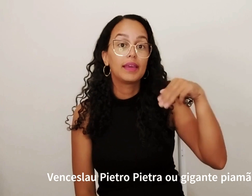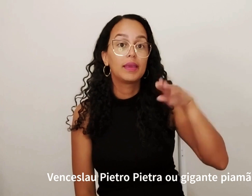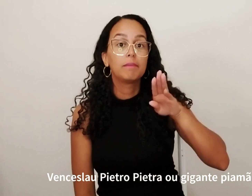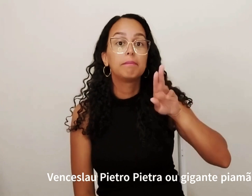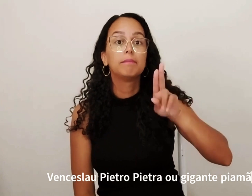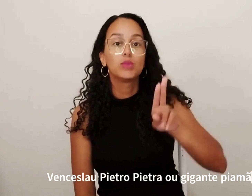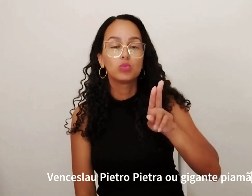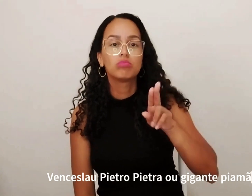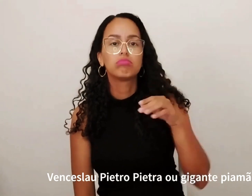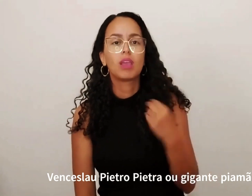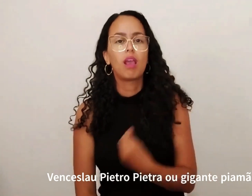social.